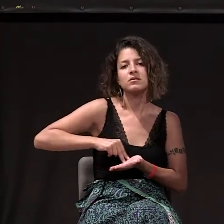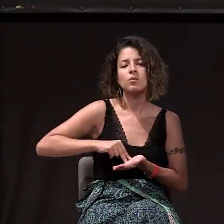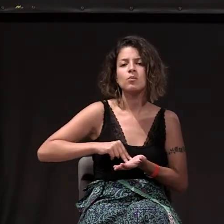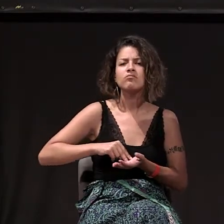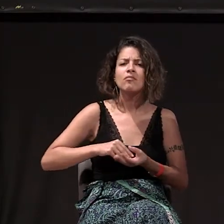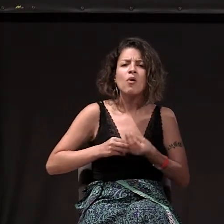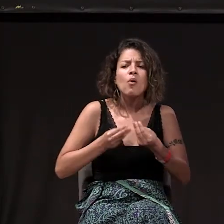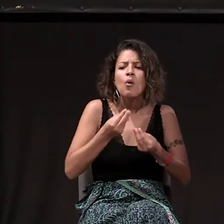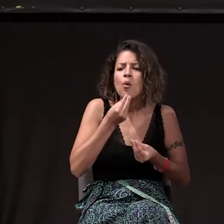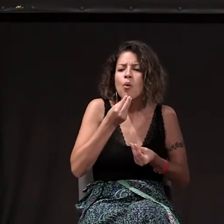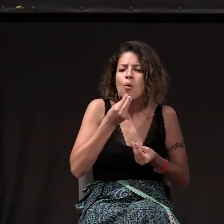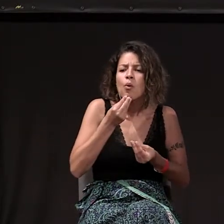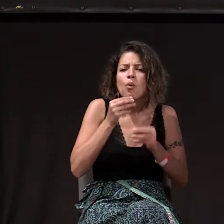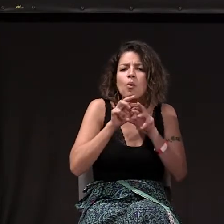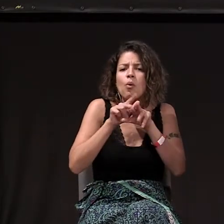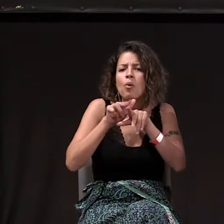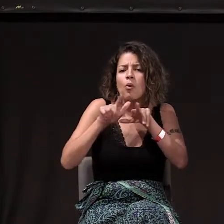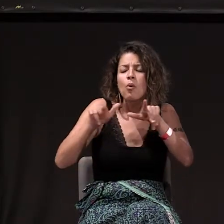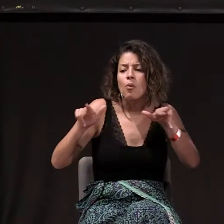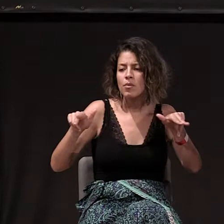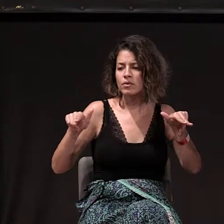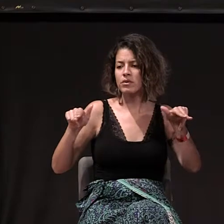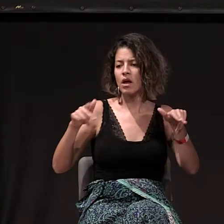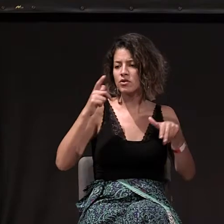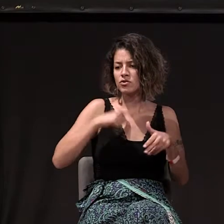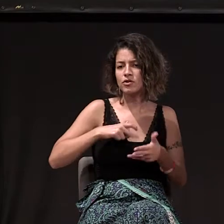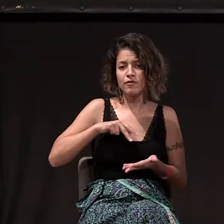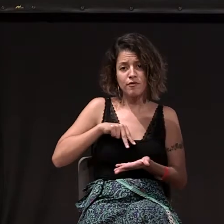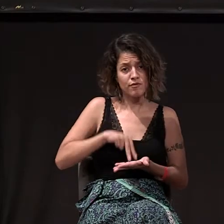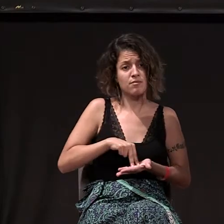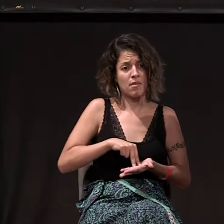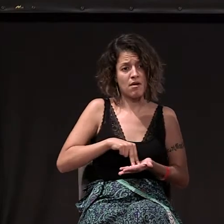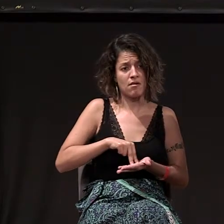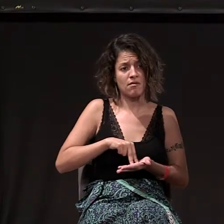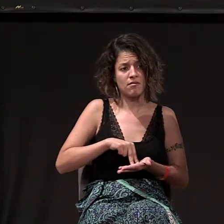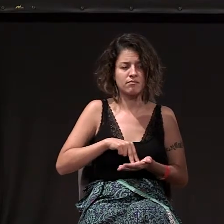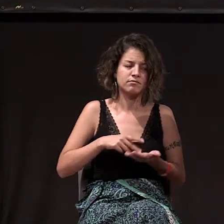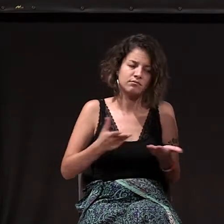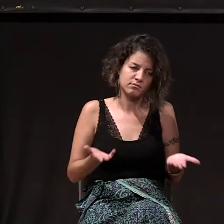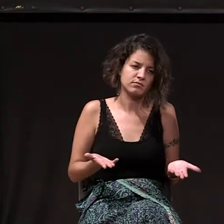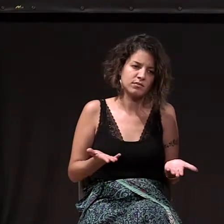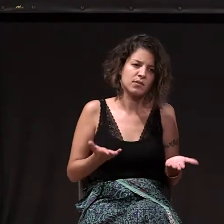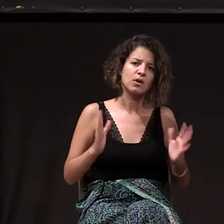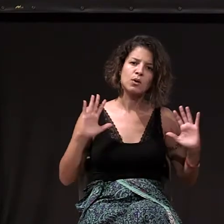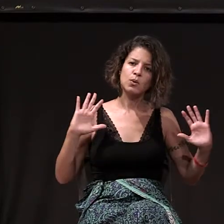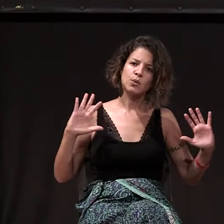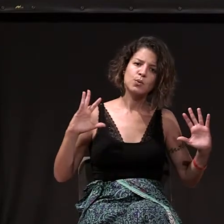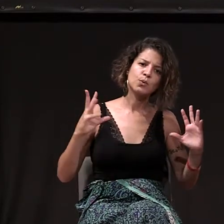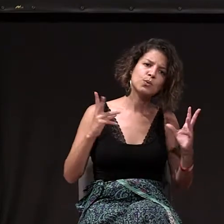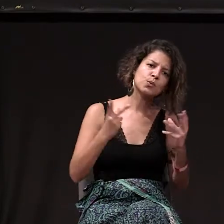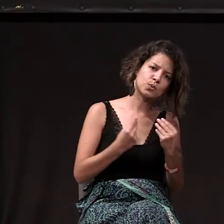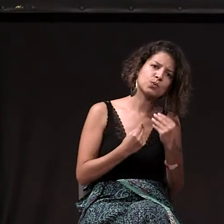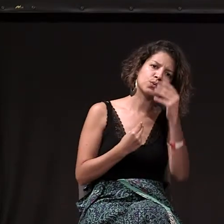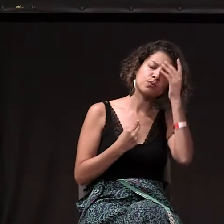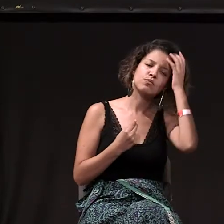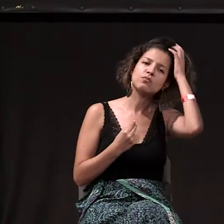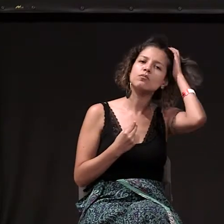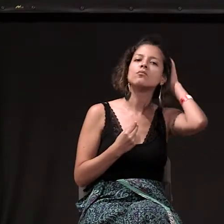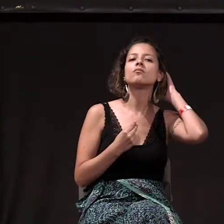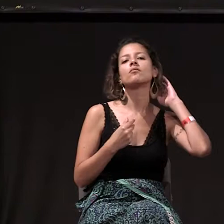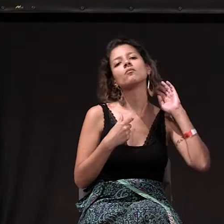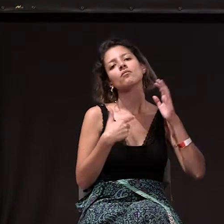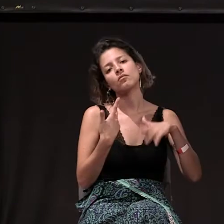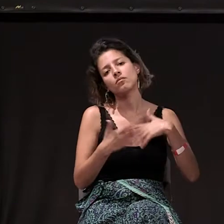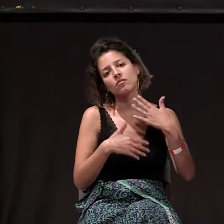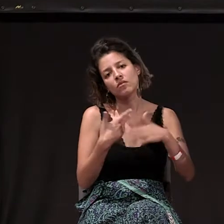oportunidades de se autoafirmar, porque é claro que todos nós, direto ou indiretamente, mais ou menos, à medida que a gente vai amadurecendo,